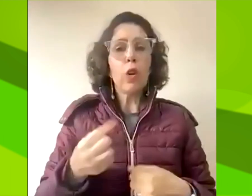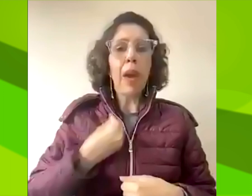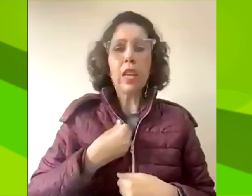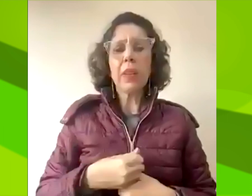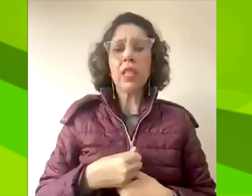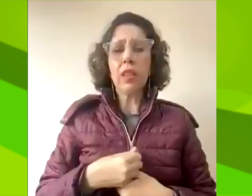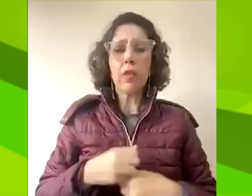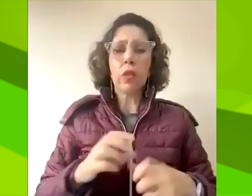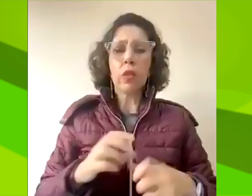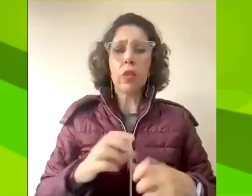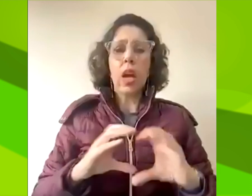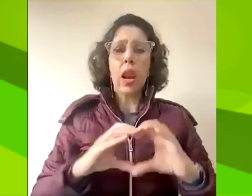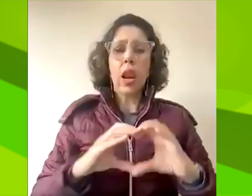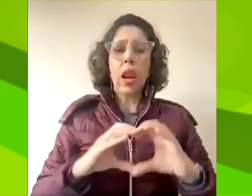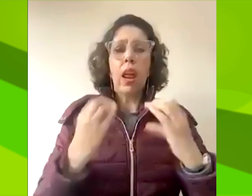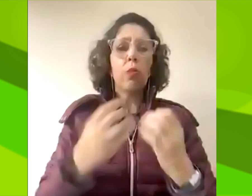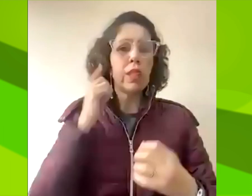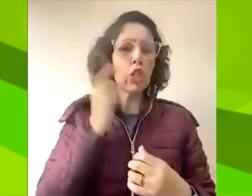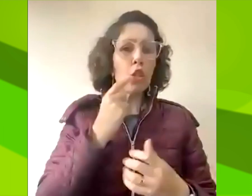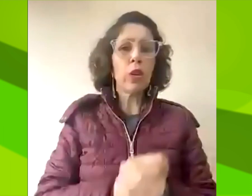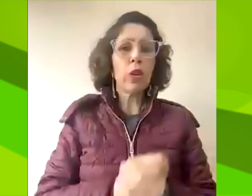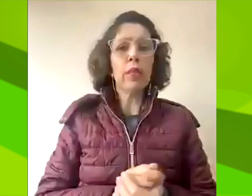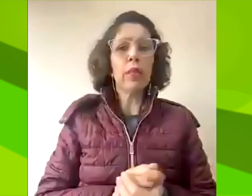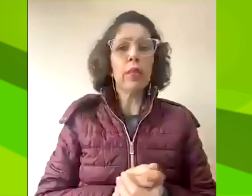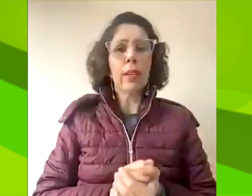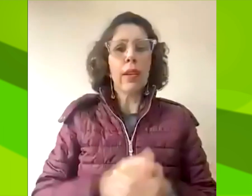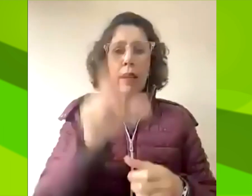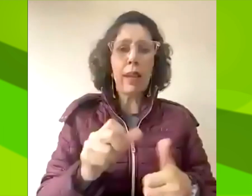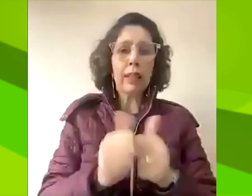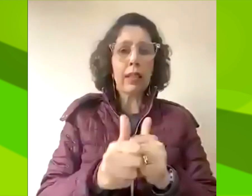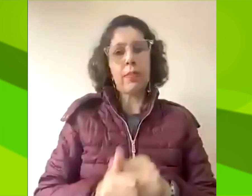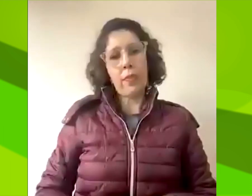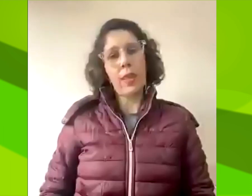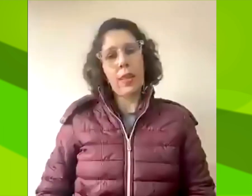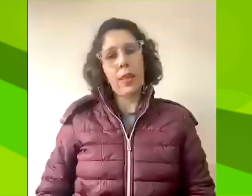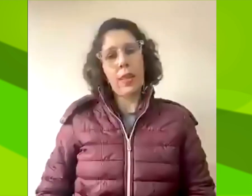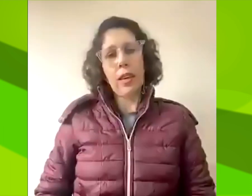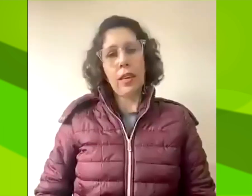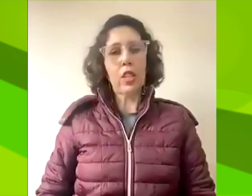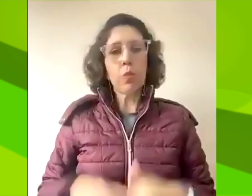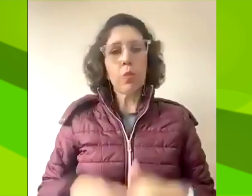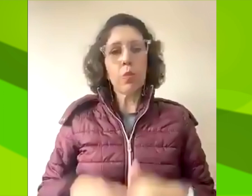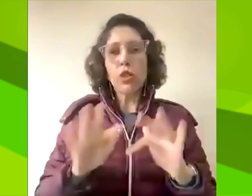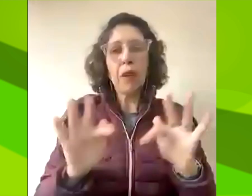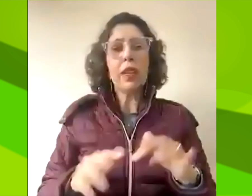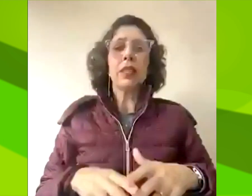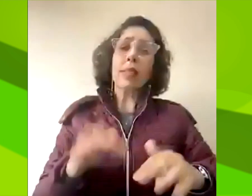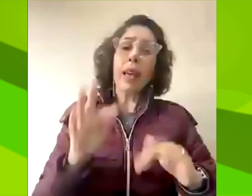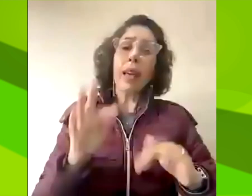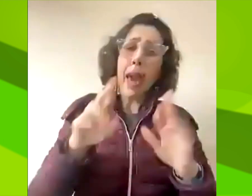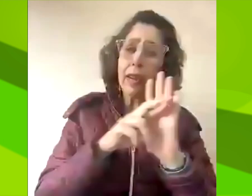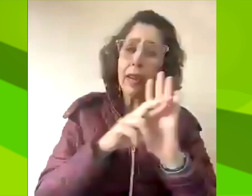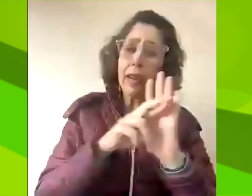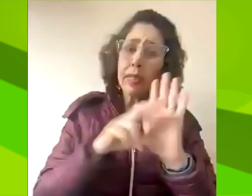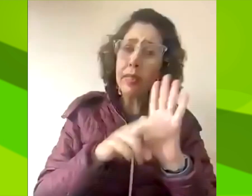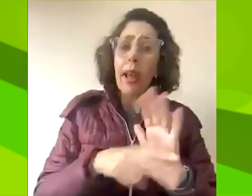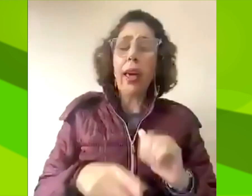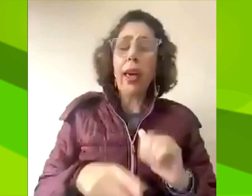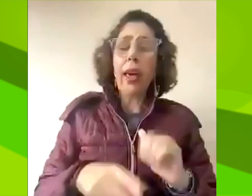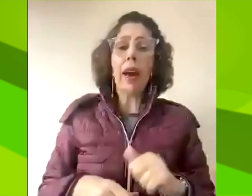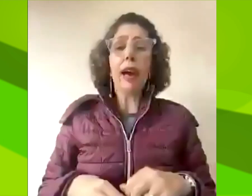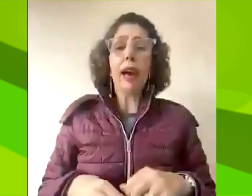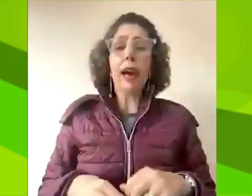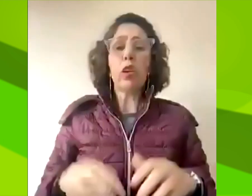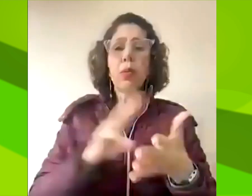bem expressivo na comunidade surda de atletas. Nós estamos muito felizes. As regras, né?